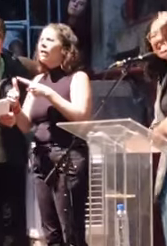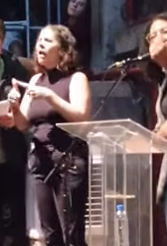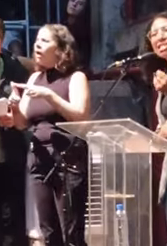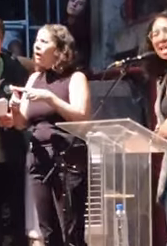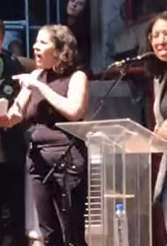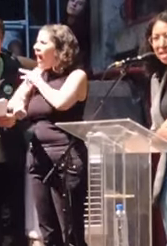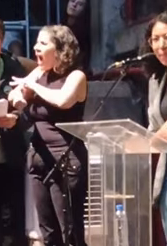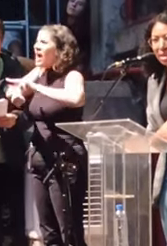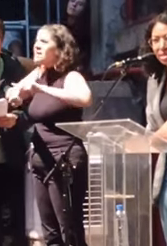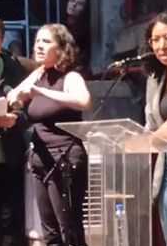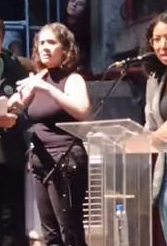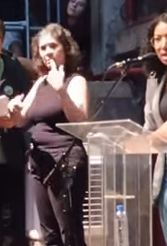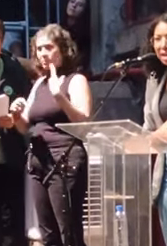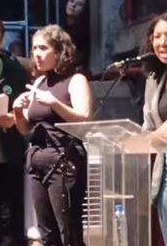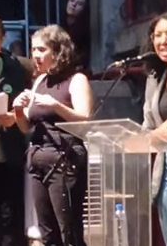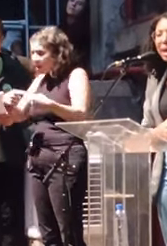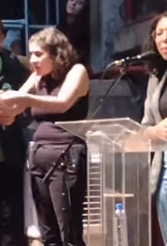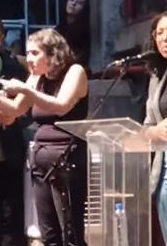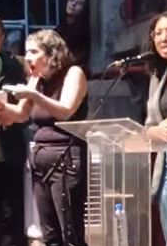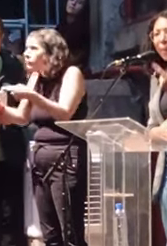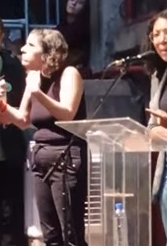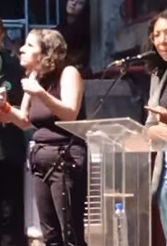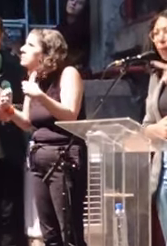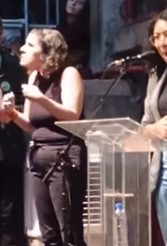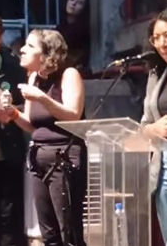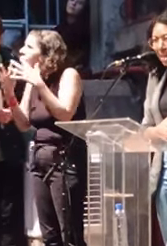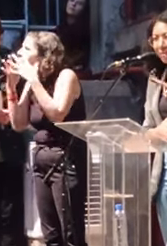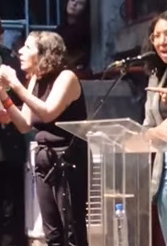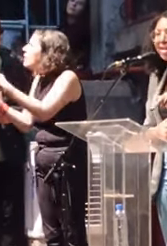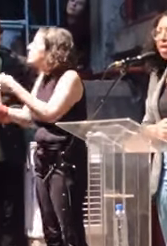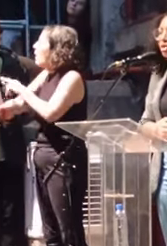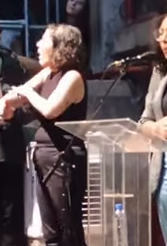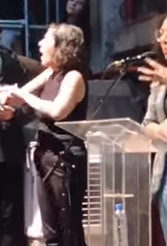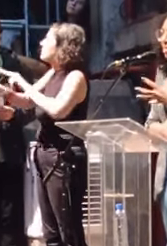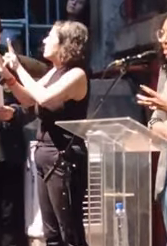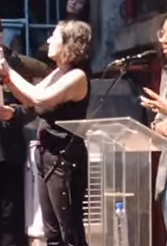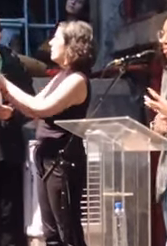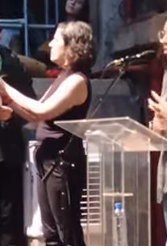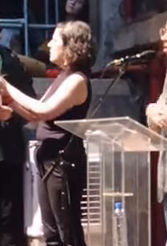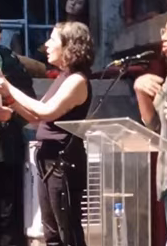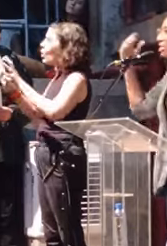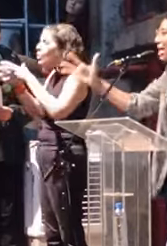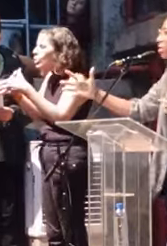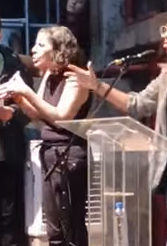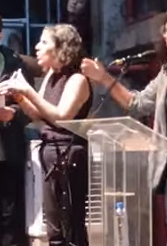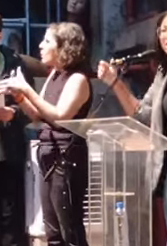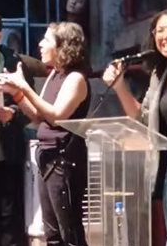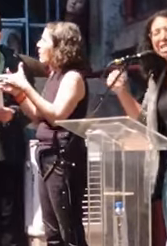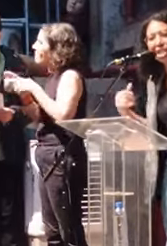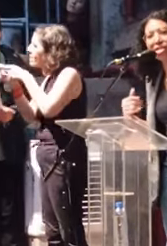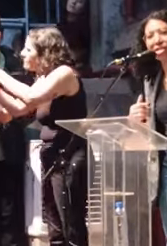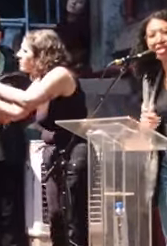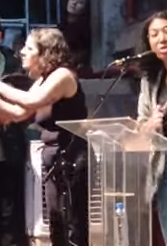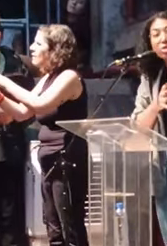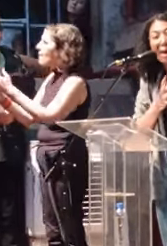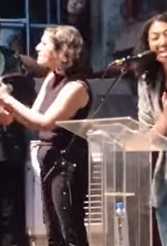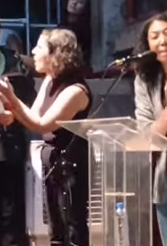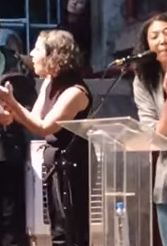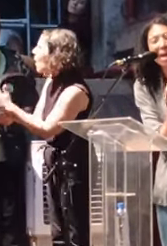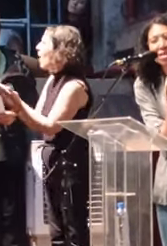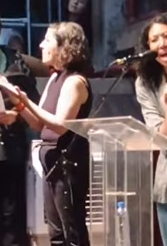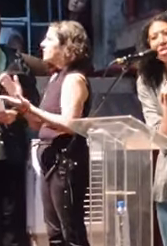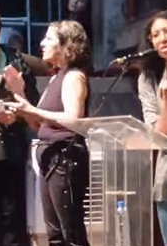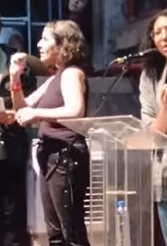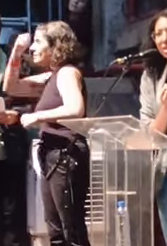precisa racializar esse debate. Entender que a população periférica, os empobrecidos, os negros e os indígenas são os